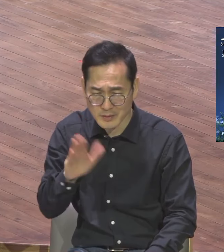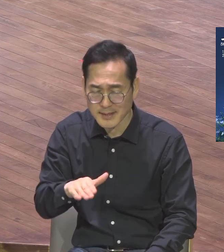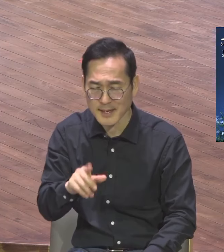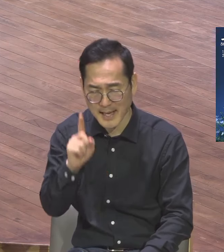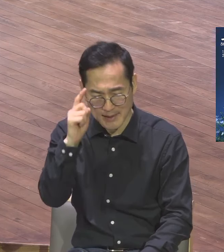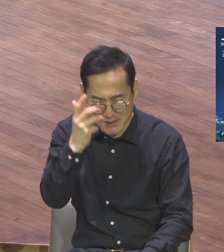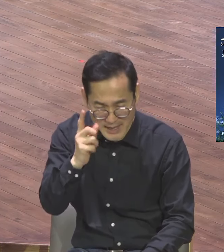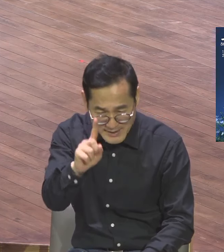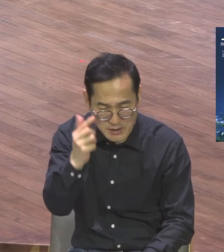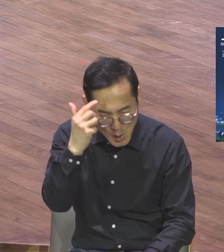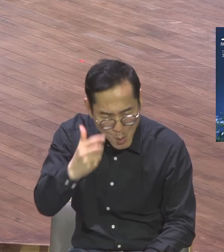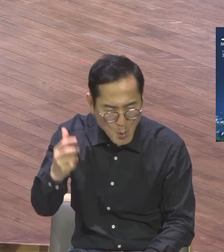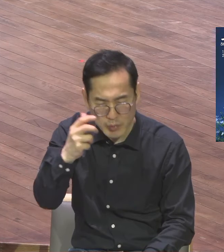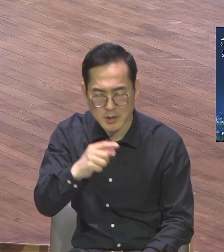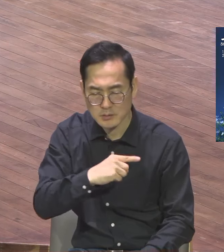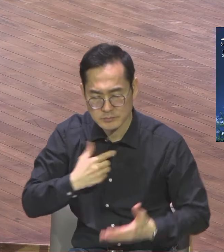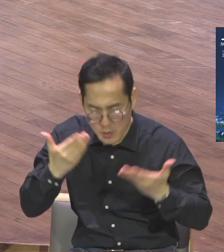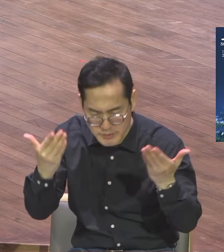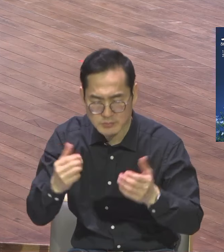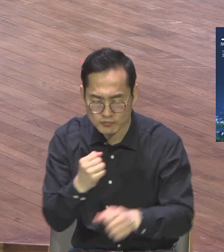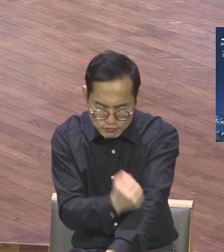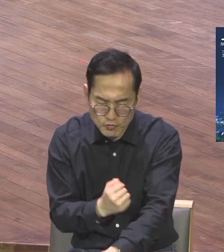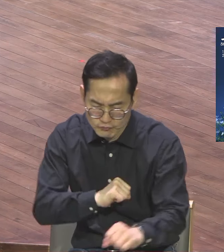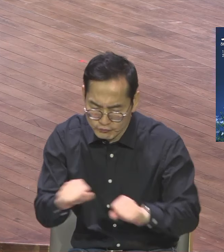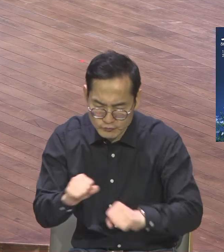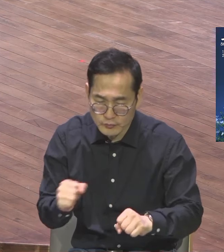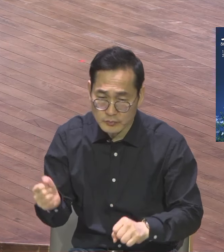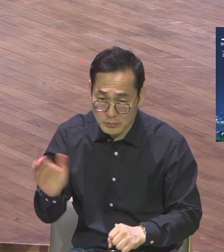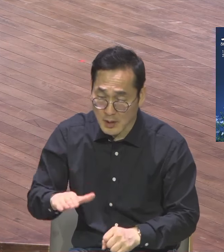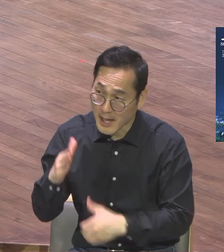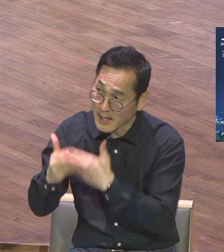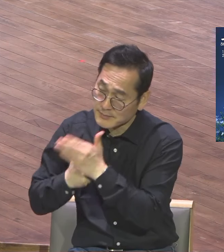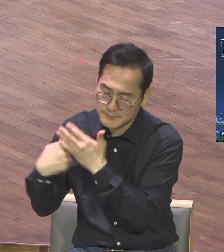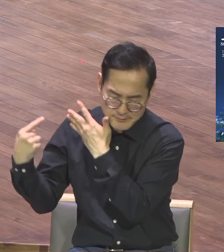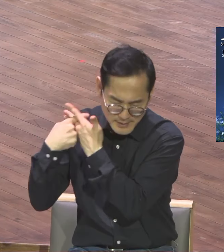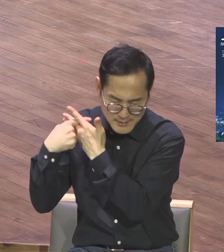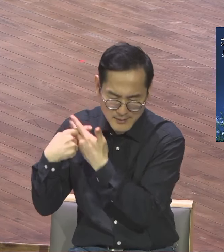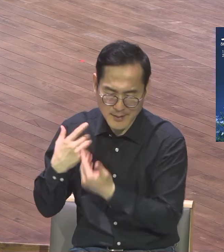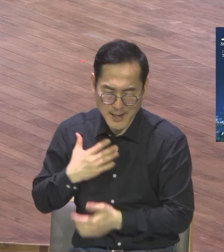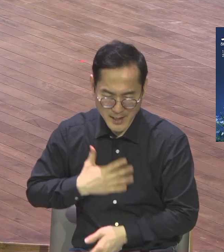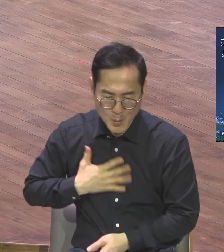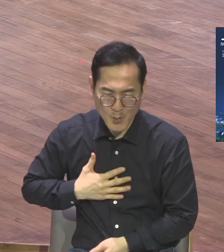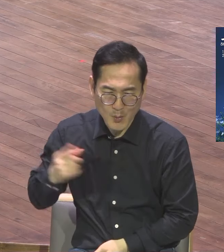한영혼을 위해서 헌신한 것밖에 없는데 하나님이 다 하시고